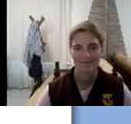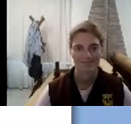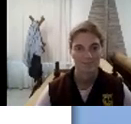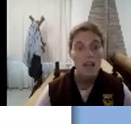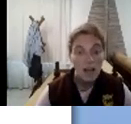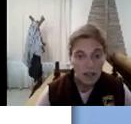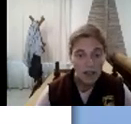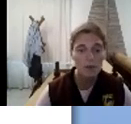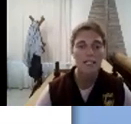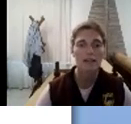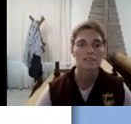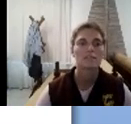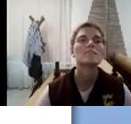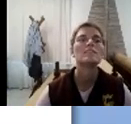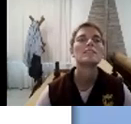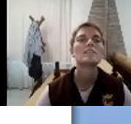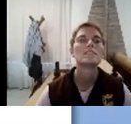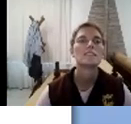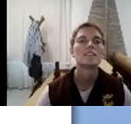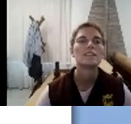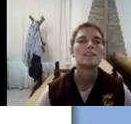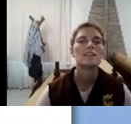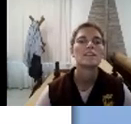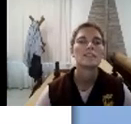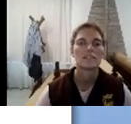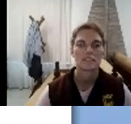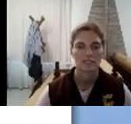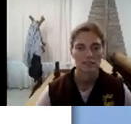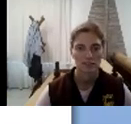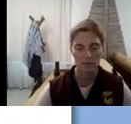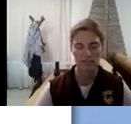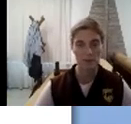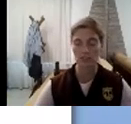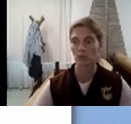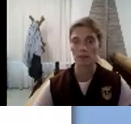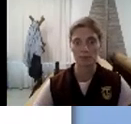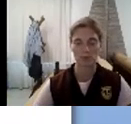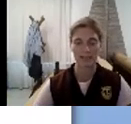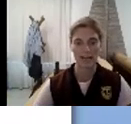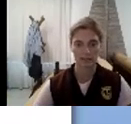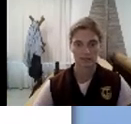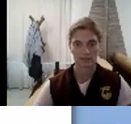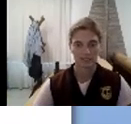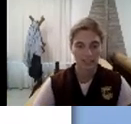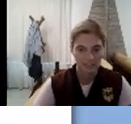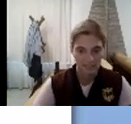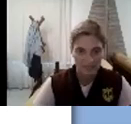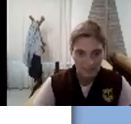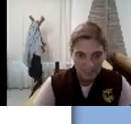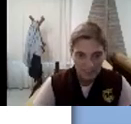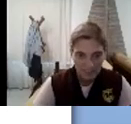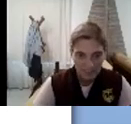pero tiene una Anda. característica muy importante. Ay, me Mirá. está pasando muy rápido, esperá. ¡Uy! Ahí está,